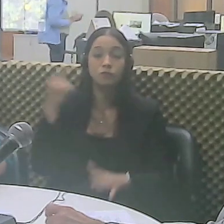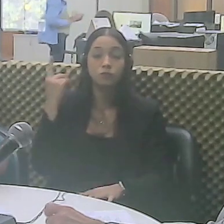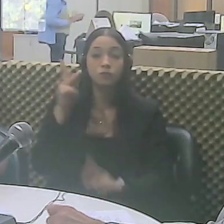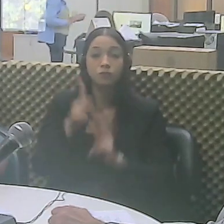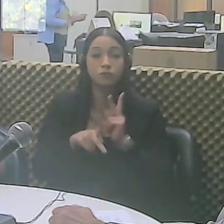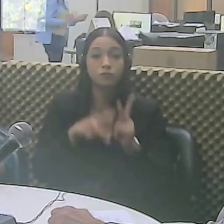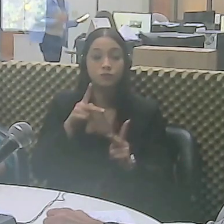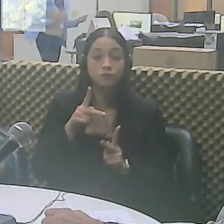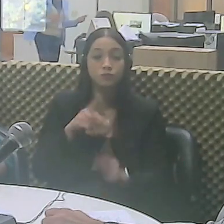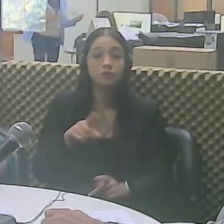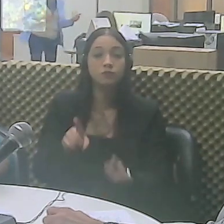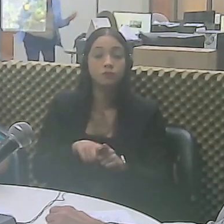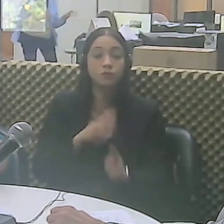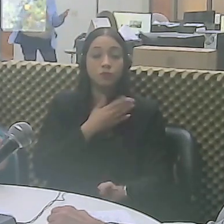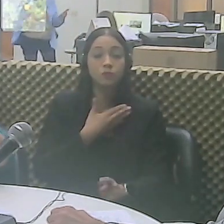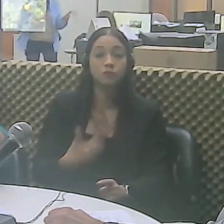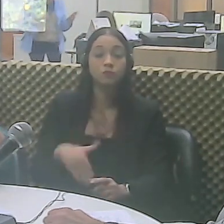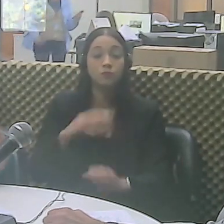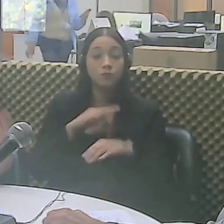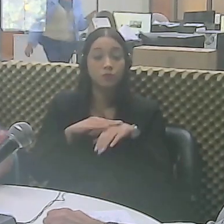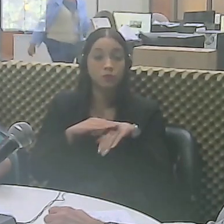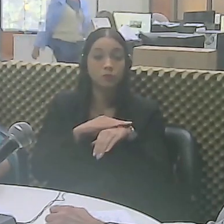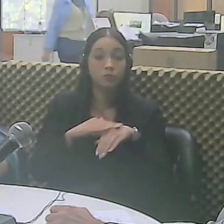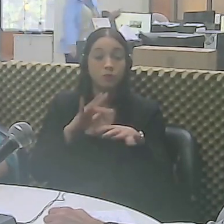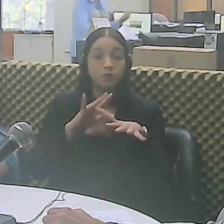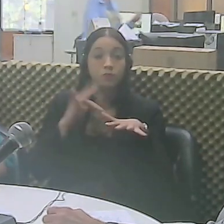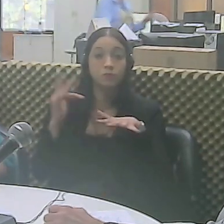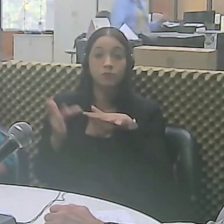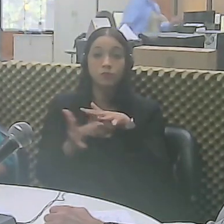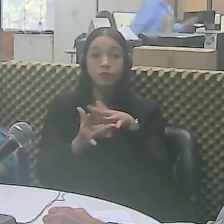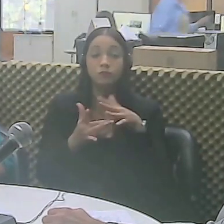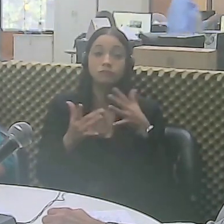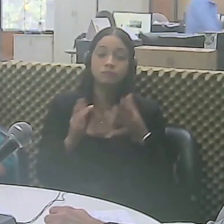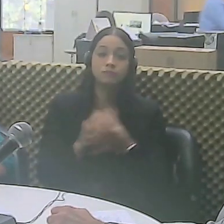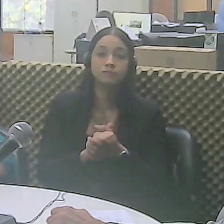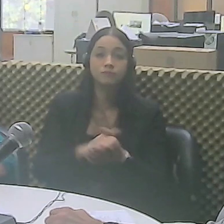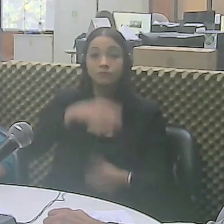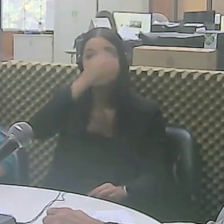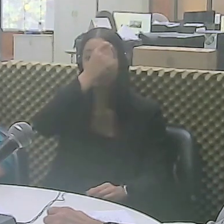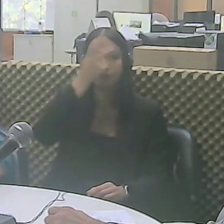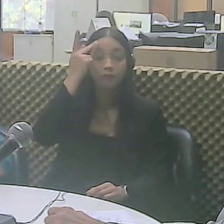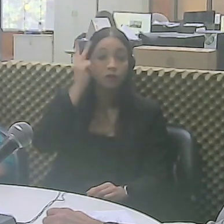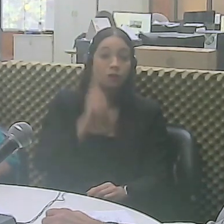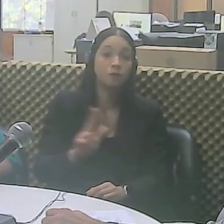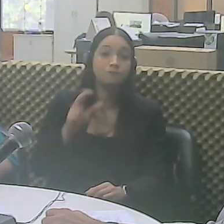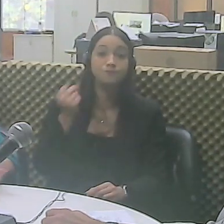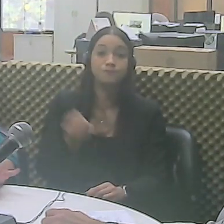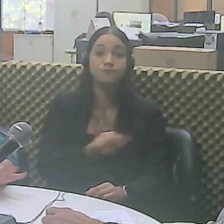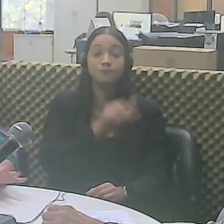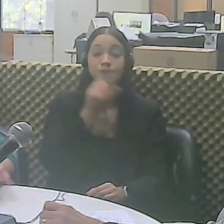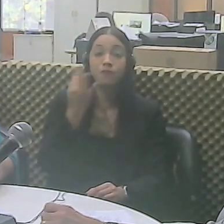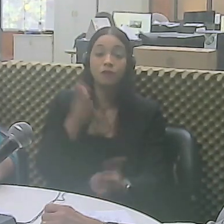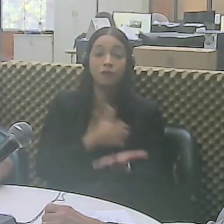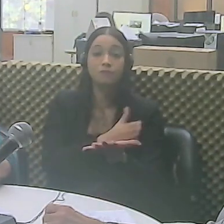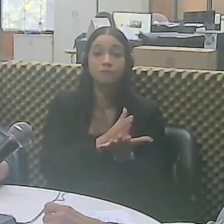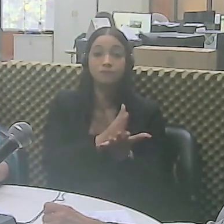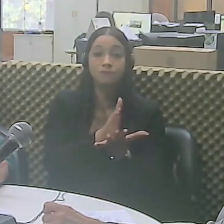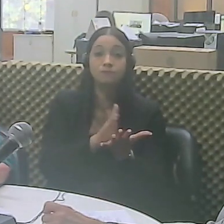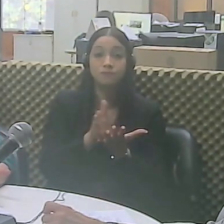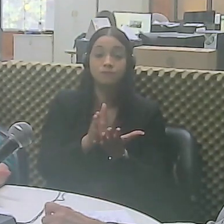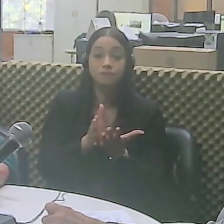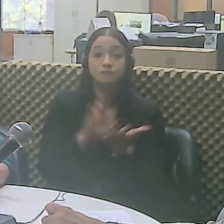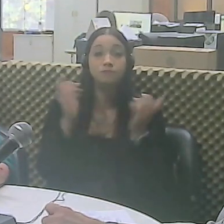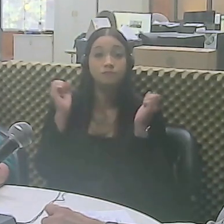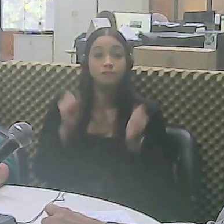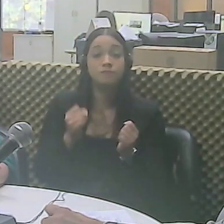população, a gente tem Fale com o Governo, as redes sociais, então assim, a Prefeitura de Uberlândia tem diversos canais para que você